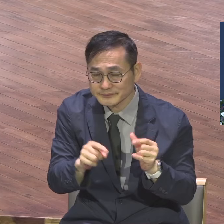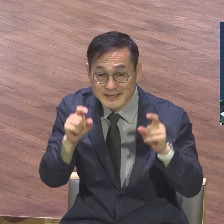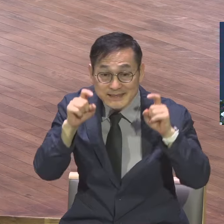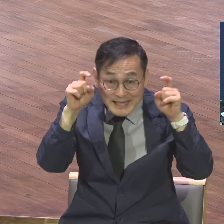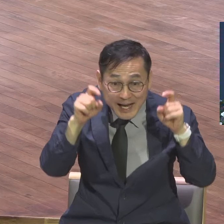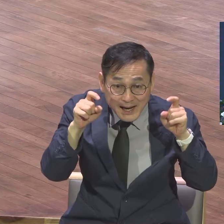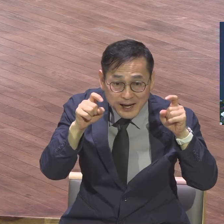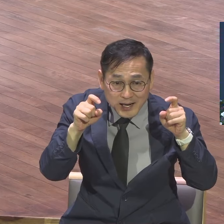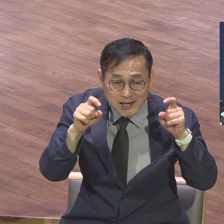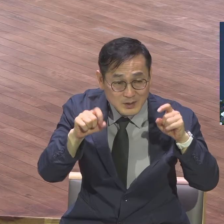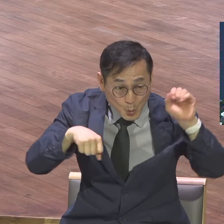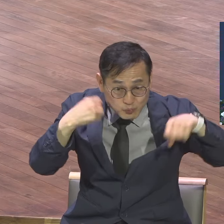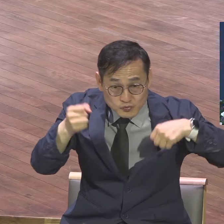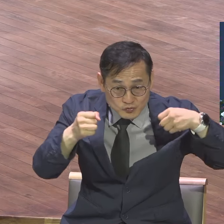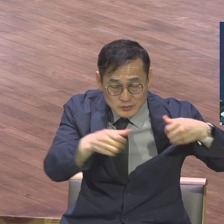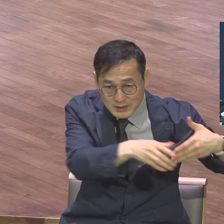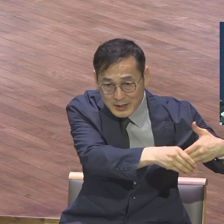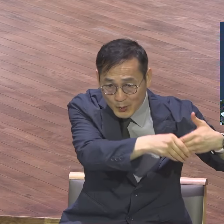양과